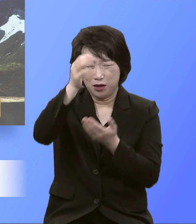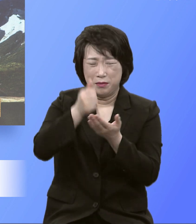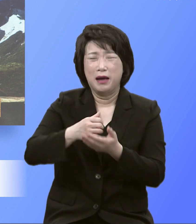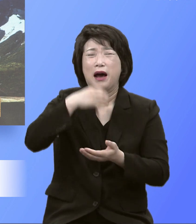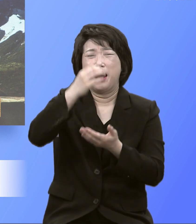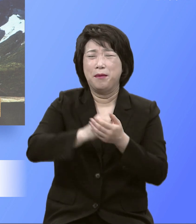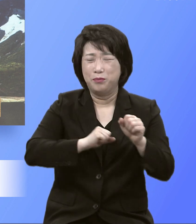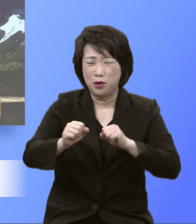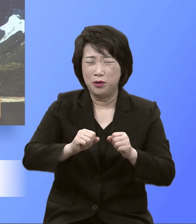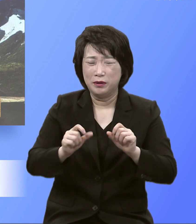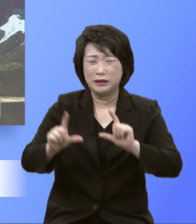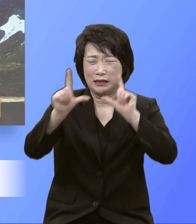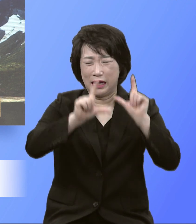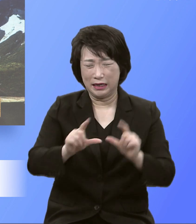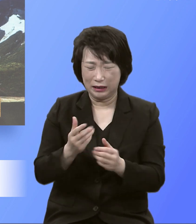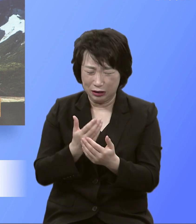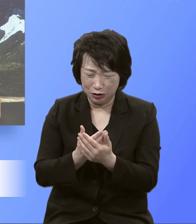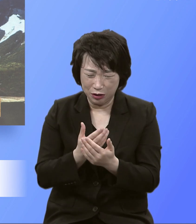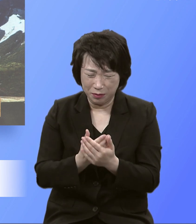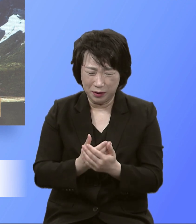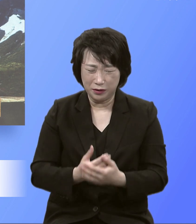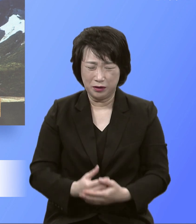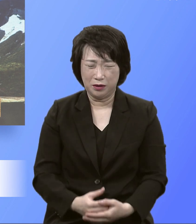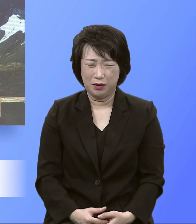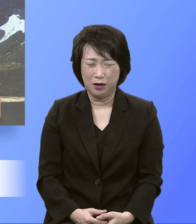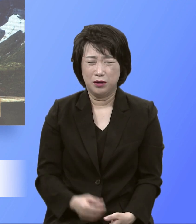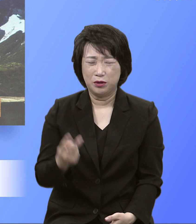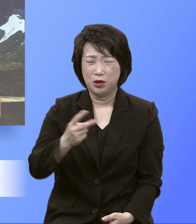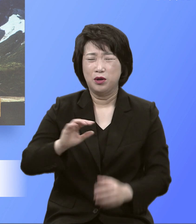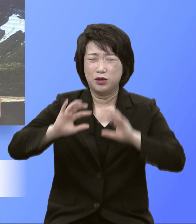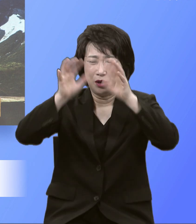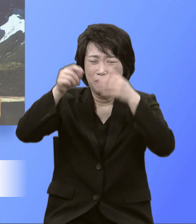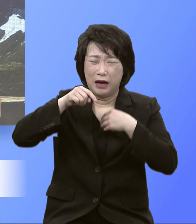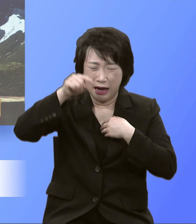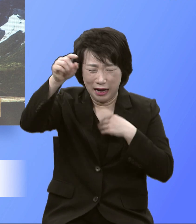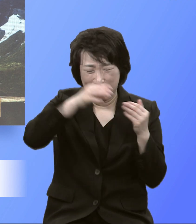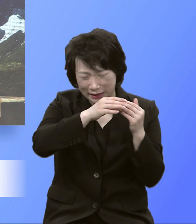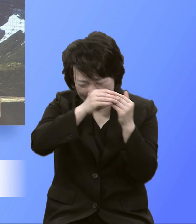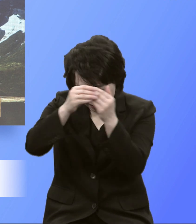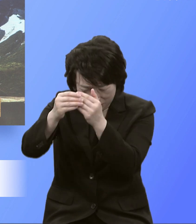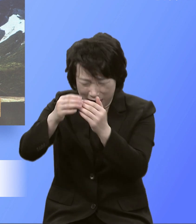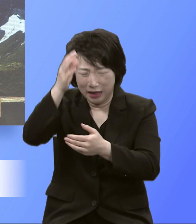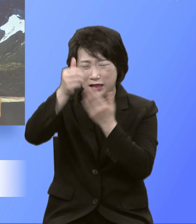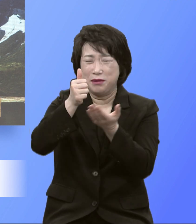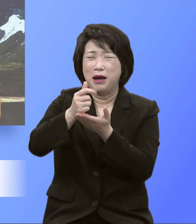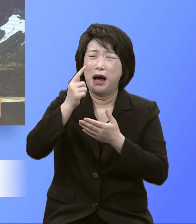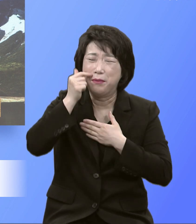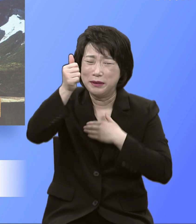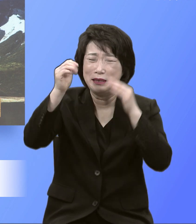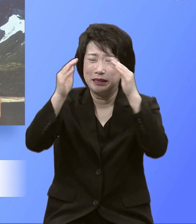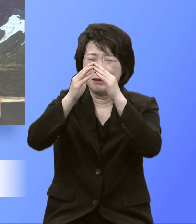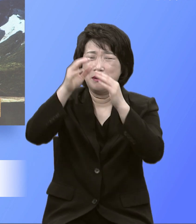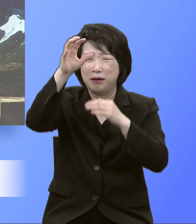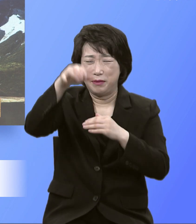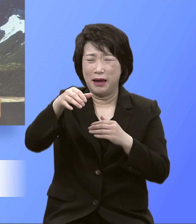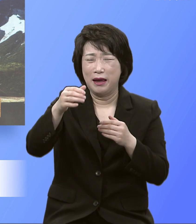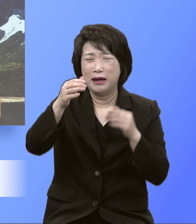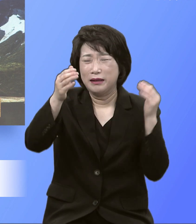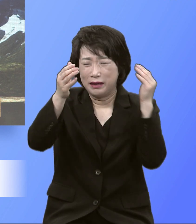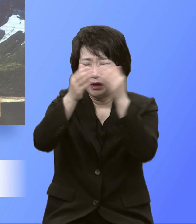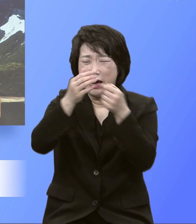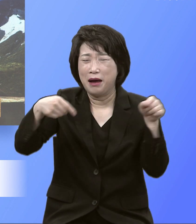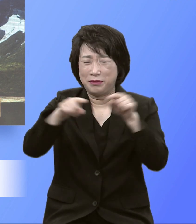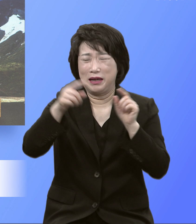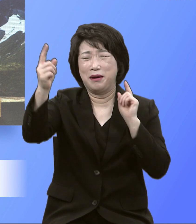성령의 감동으로 살게 하옵소서. 그리고 천국까지 인도받아 하나님의 아버지 집에서 함께